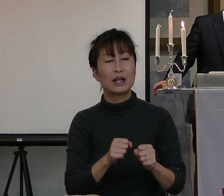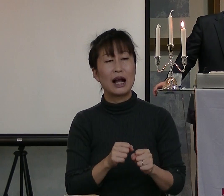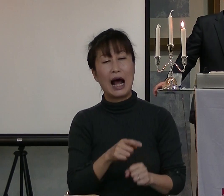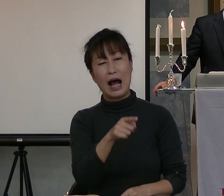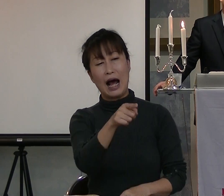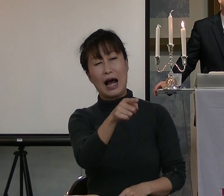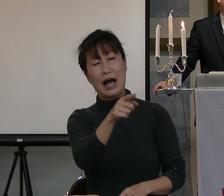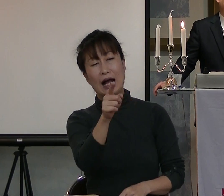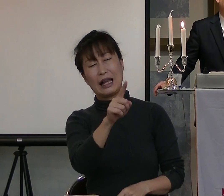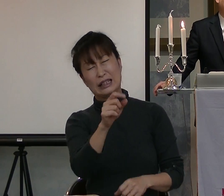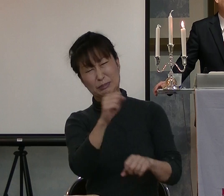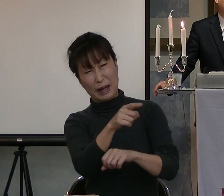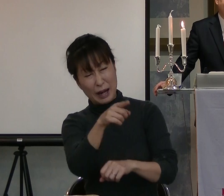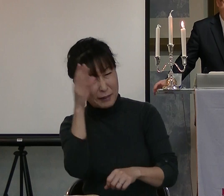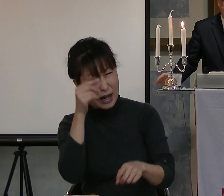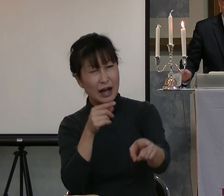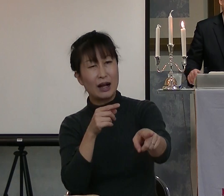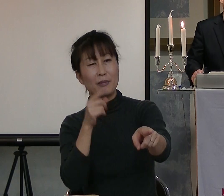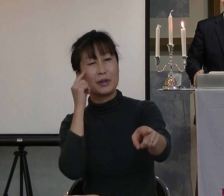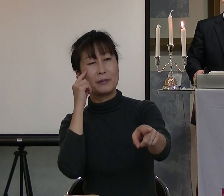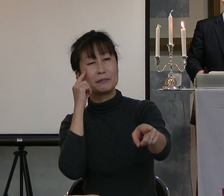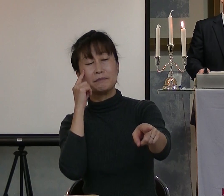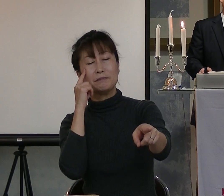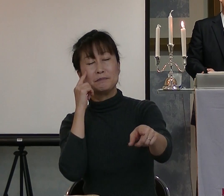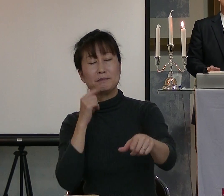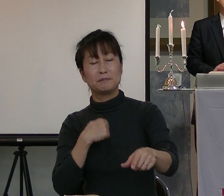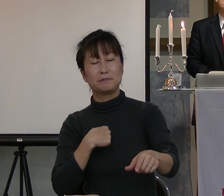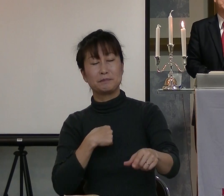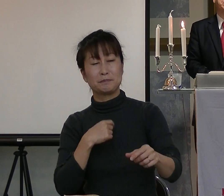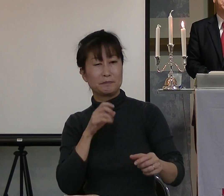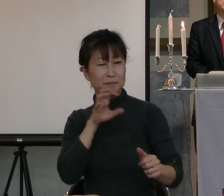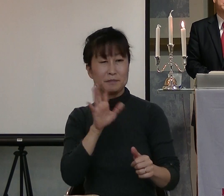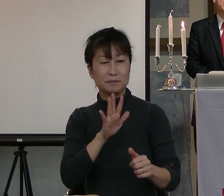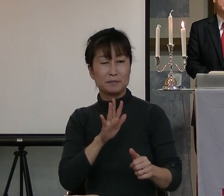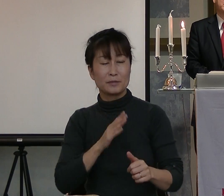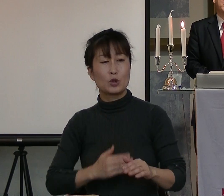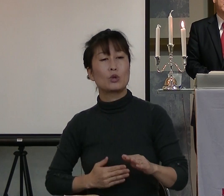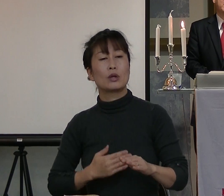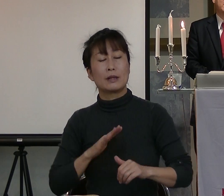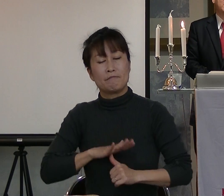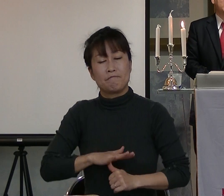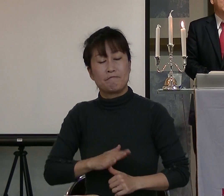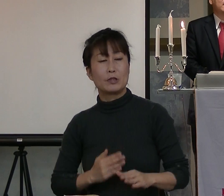乗り越えられるかなと私なりは思っております。